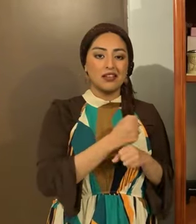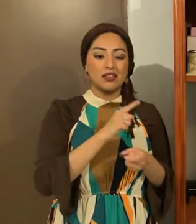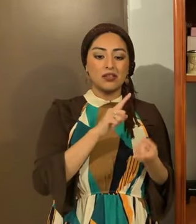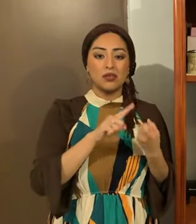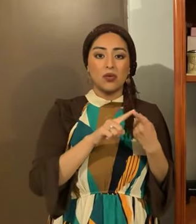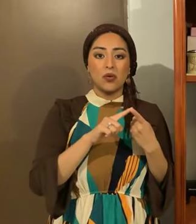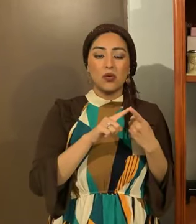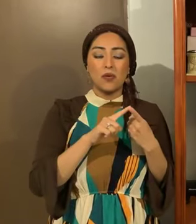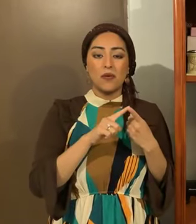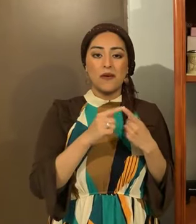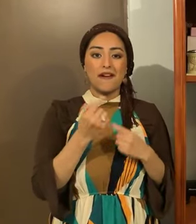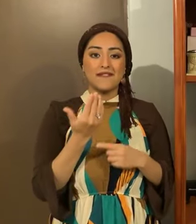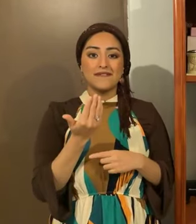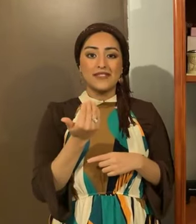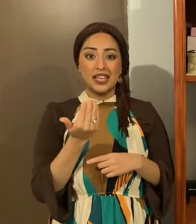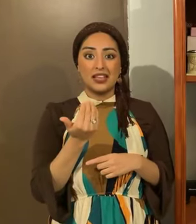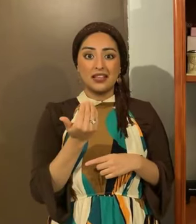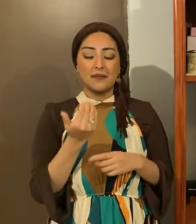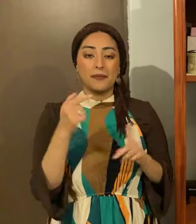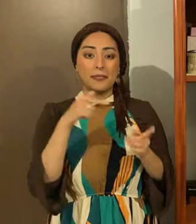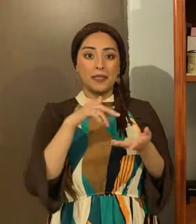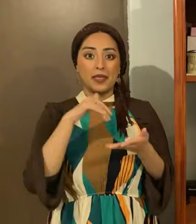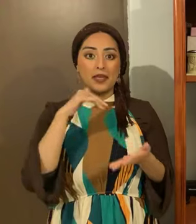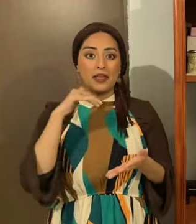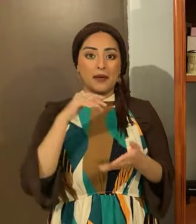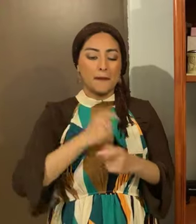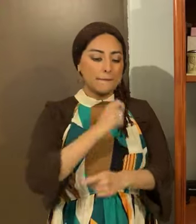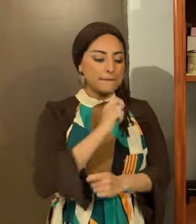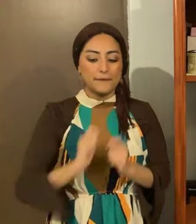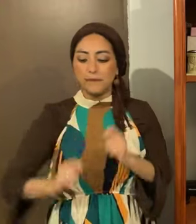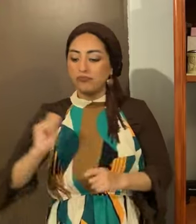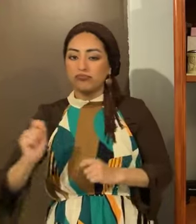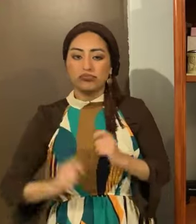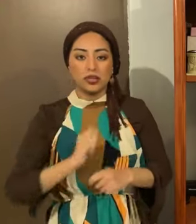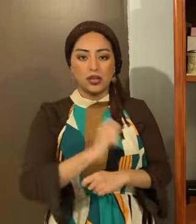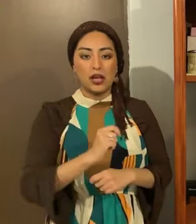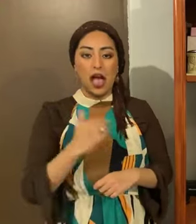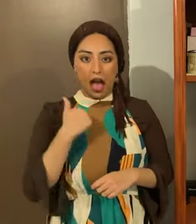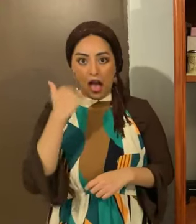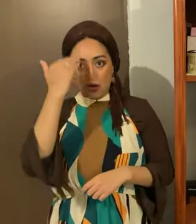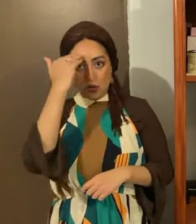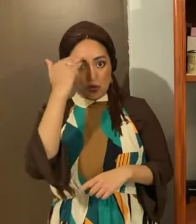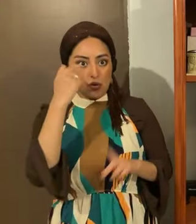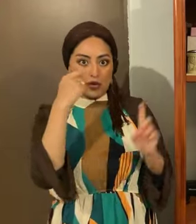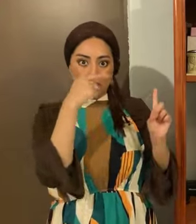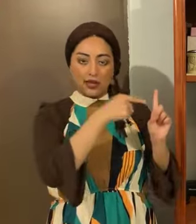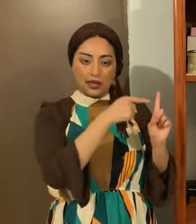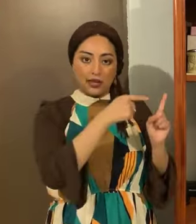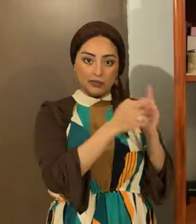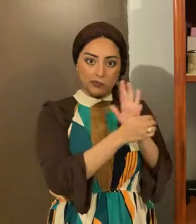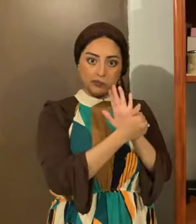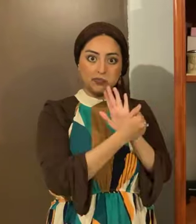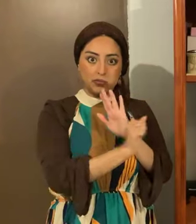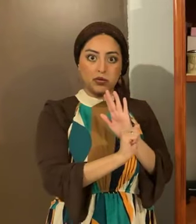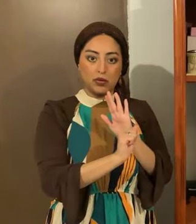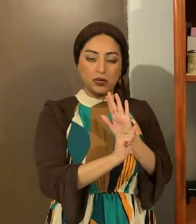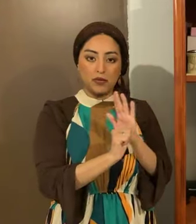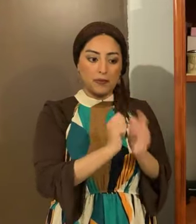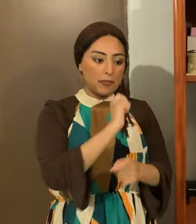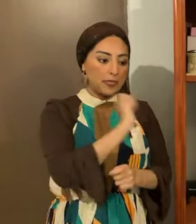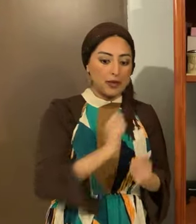15 años. Estudió batería y a mí me consta que sabe tocar la batería y la batería muy bien, porque